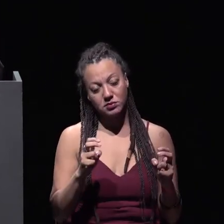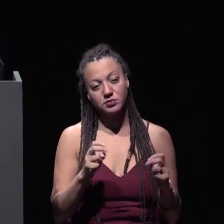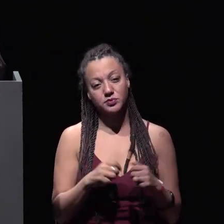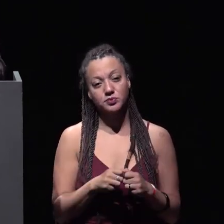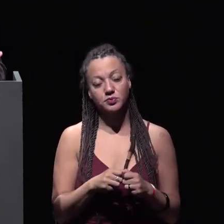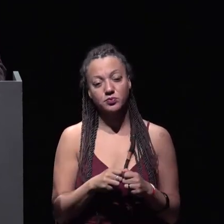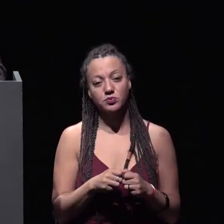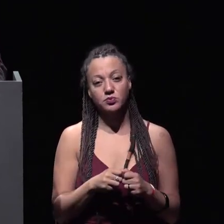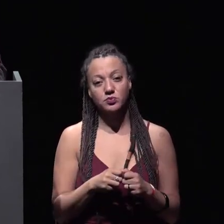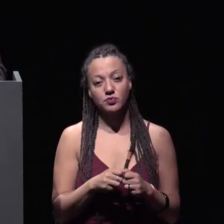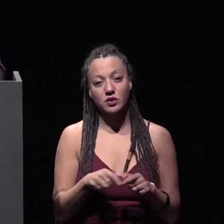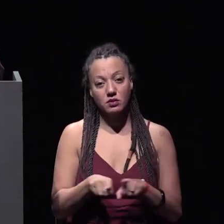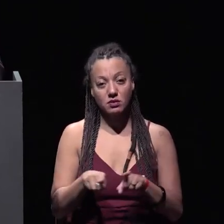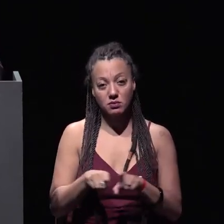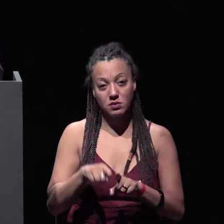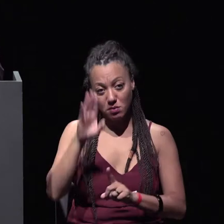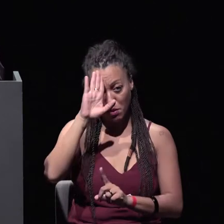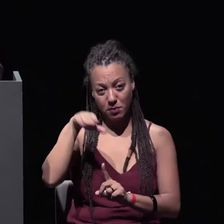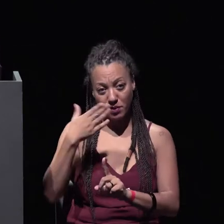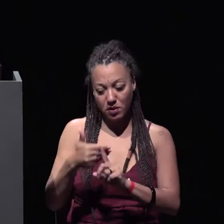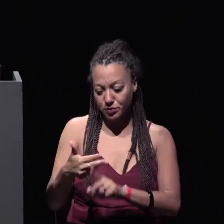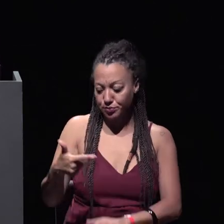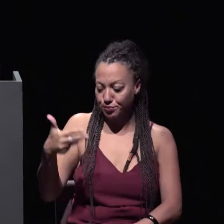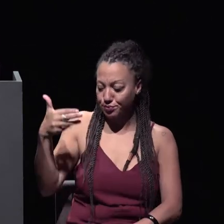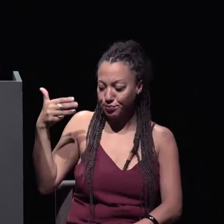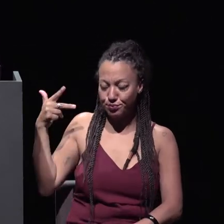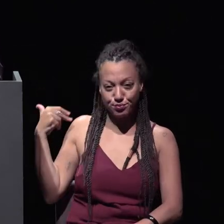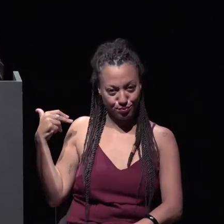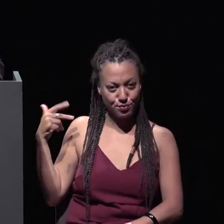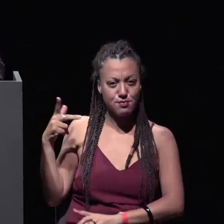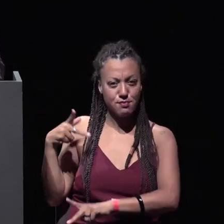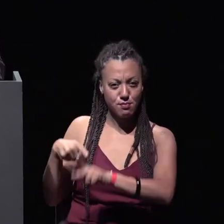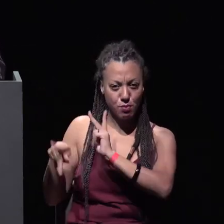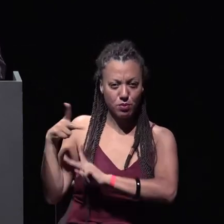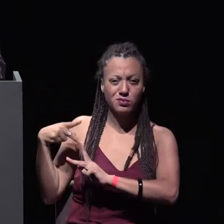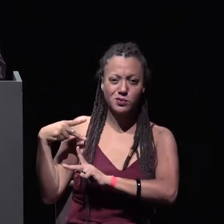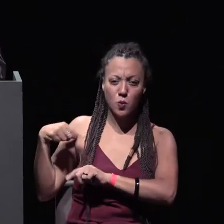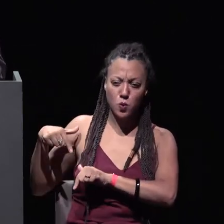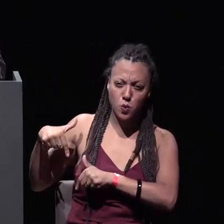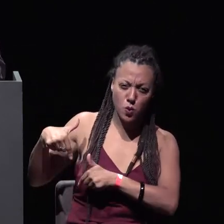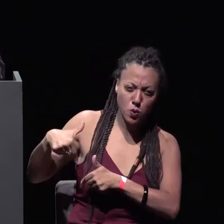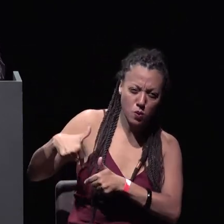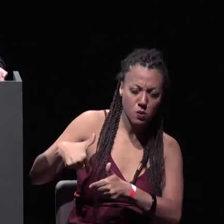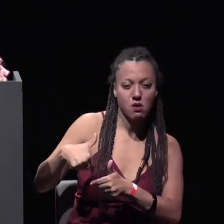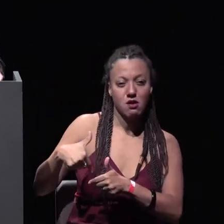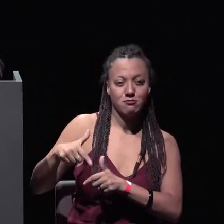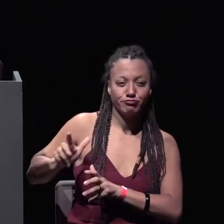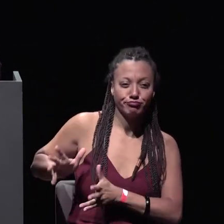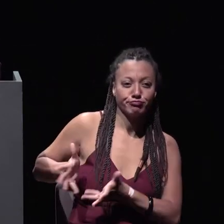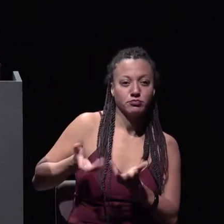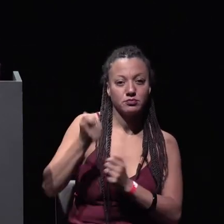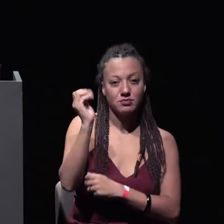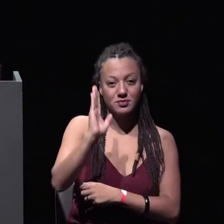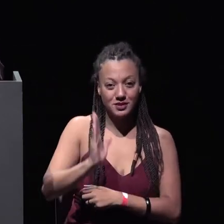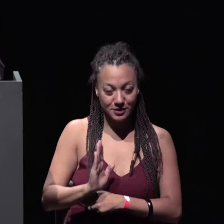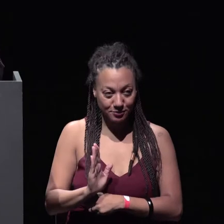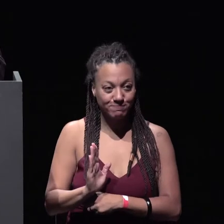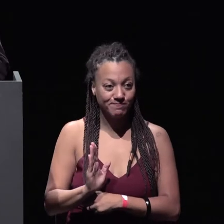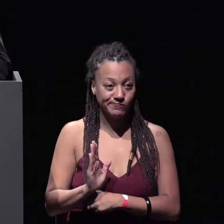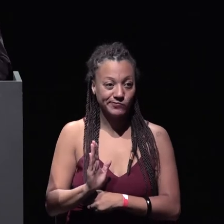em uma população que carregou o brasil nas costas nós sabemos e sem o qual nós não estaríamos aqui